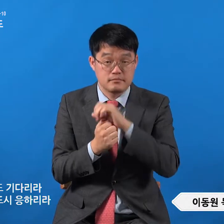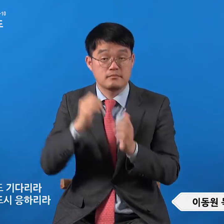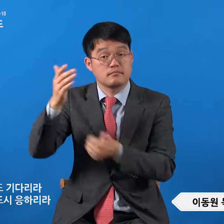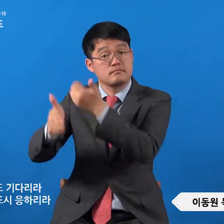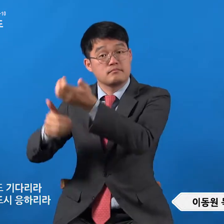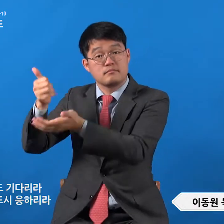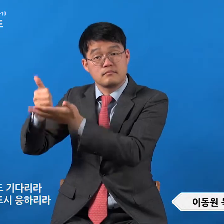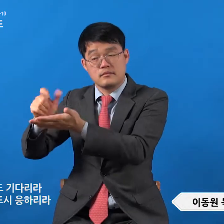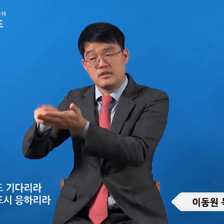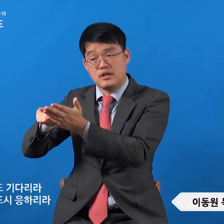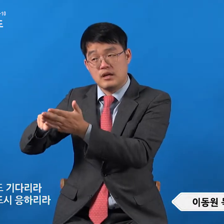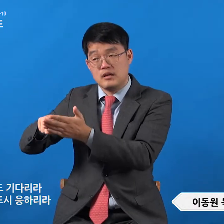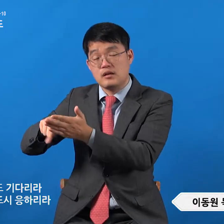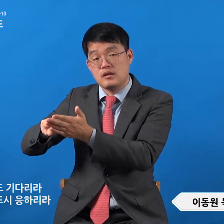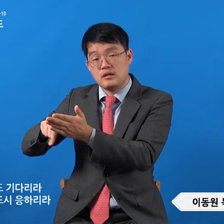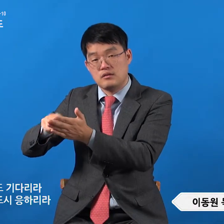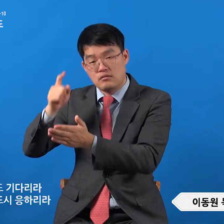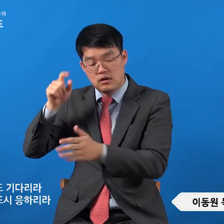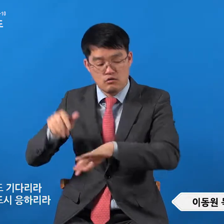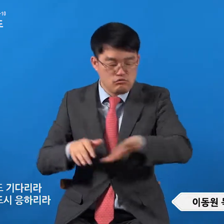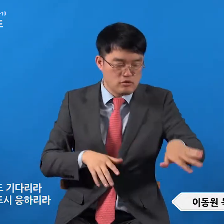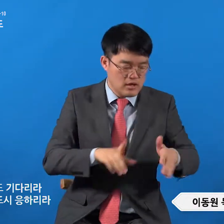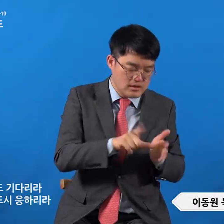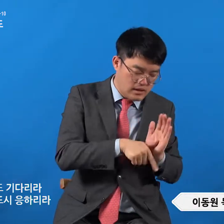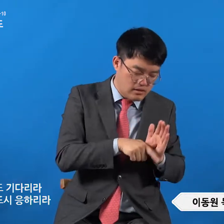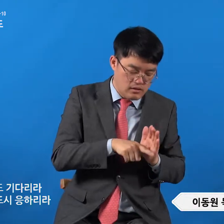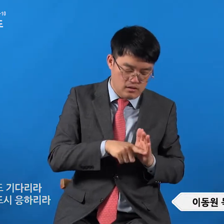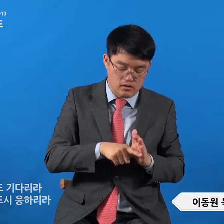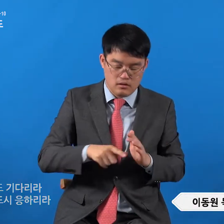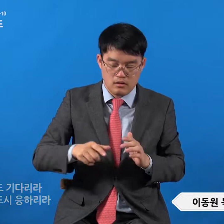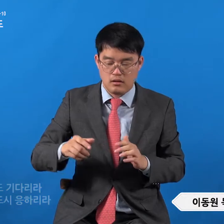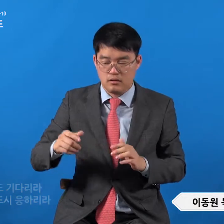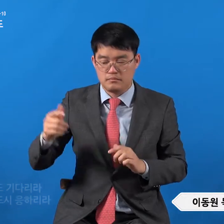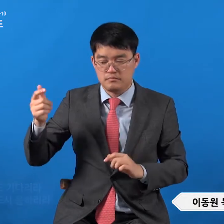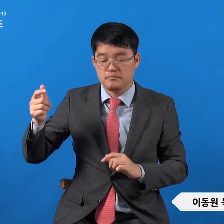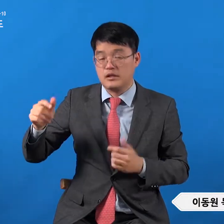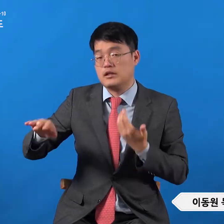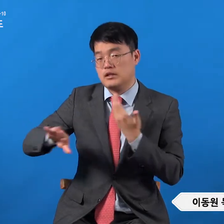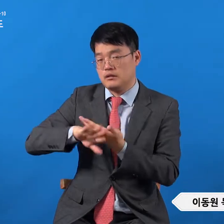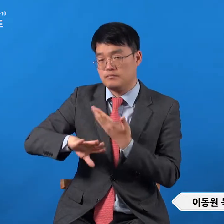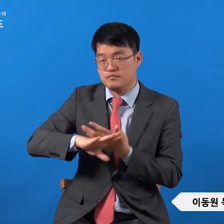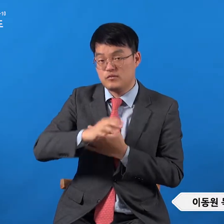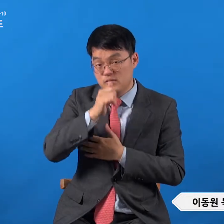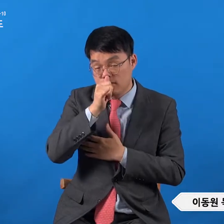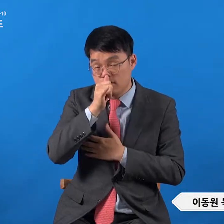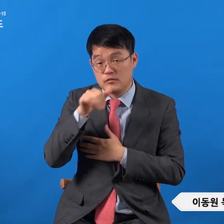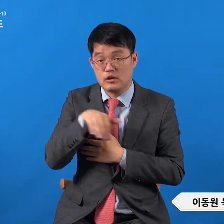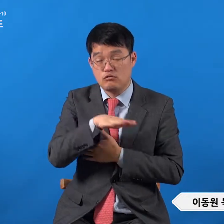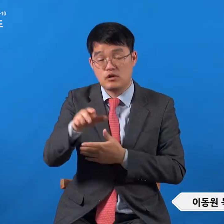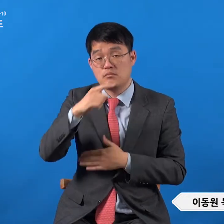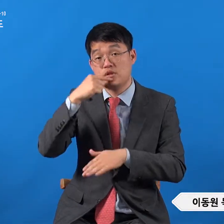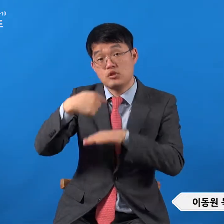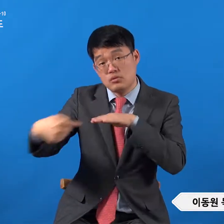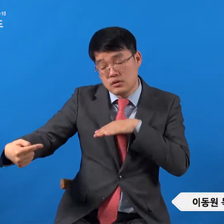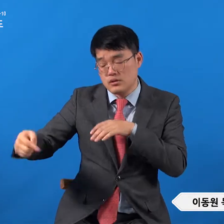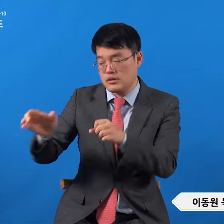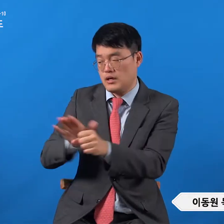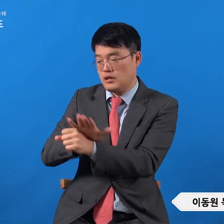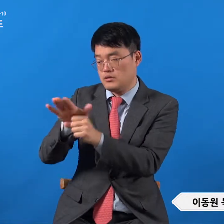하나님의 시간표와 우리의 시간표는 다를 수가 있습니다. 우리 민족을 그러나 끔찍히